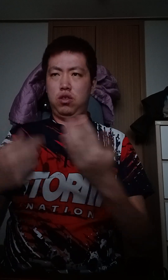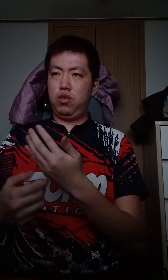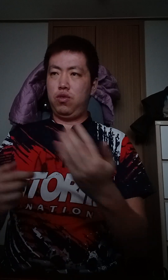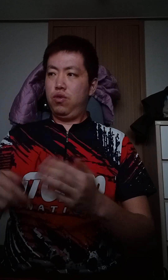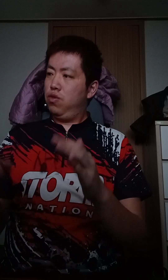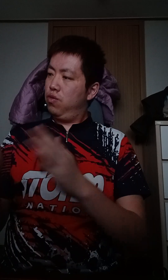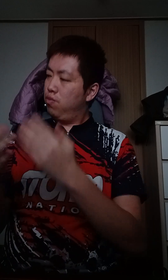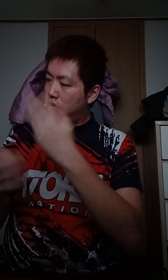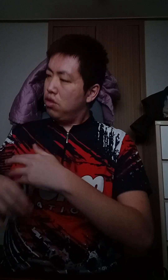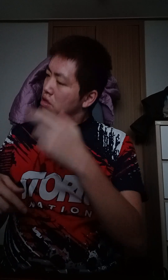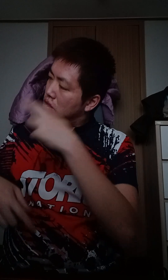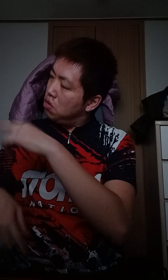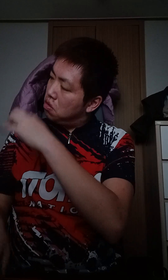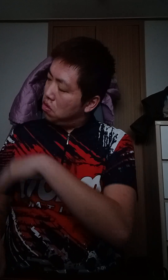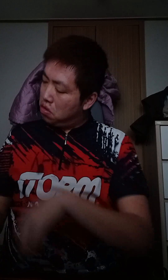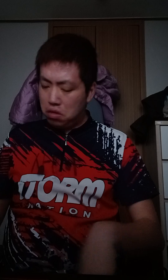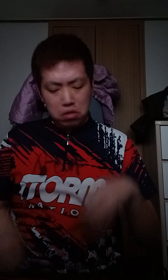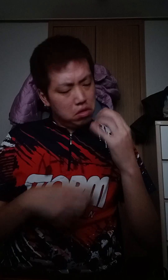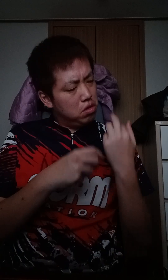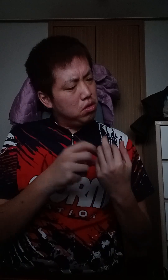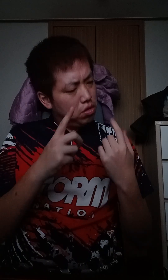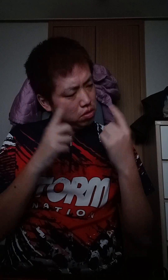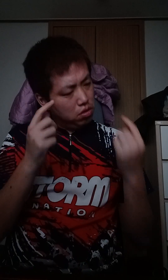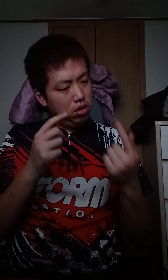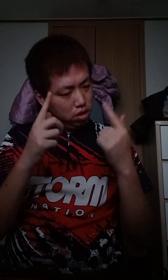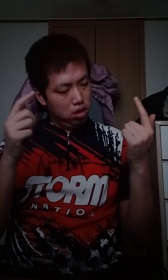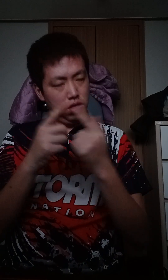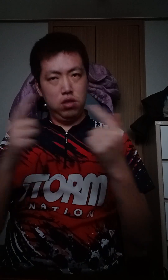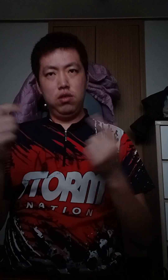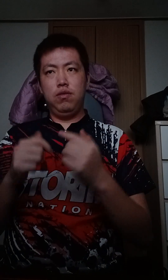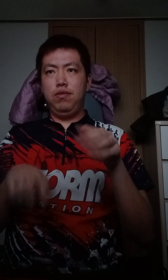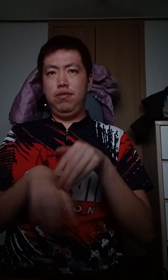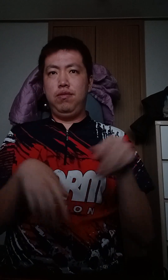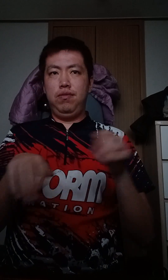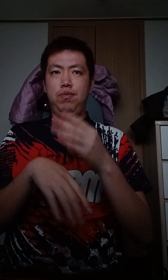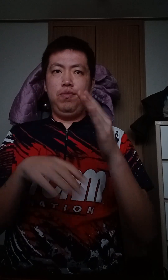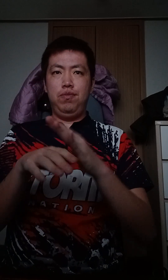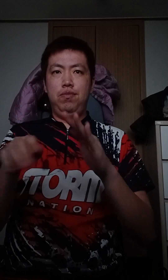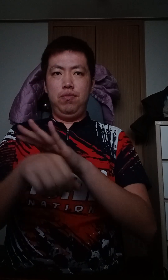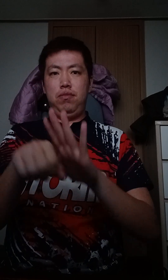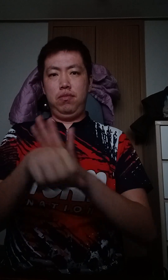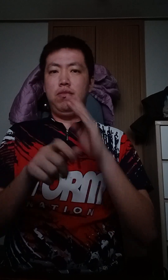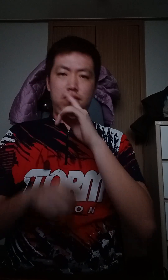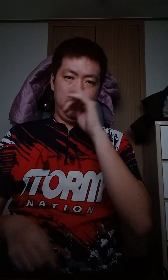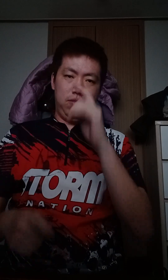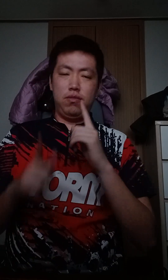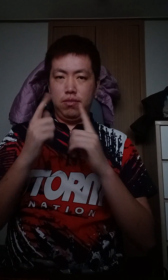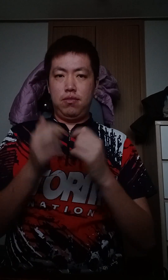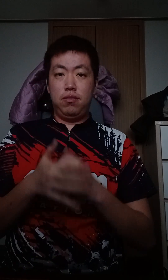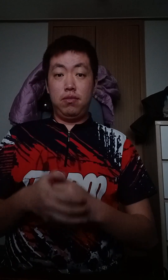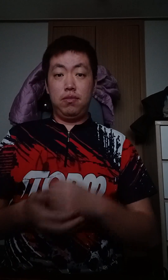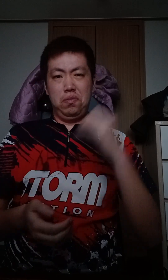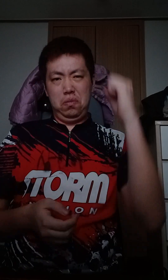곳은 없는지 꼼꼼히 살피고 구조대원이 올 때까지 안전한 곳에서 보살핍니다. 이 망치 가져와가지고